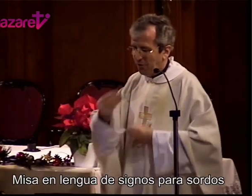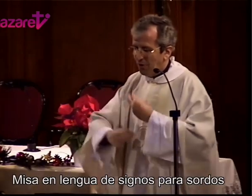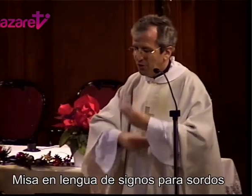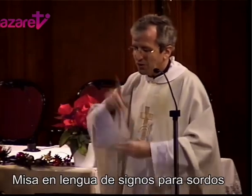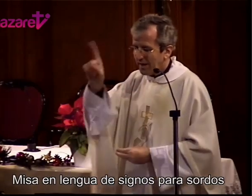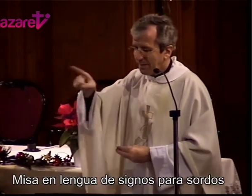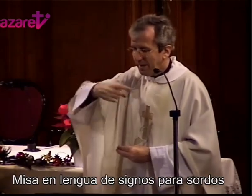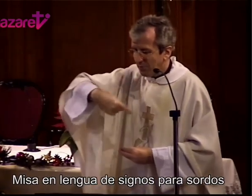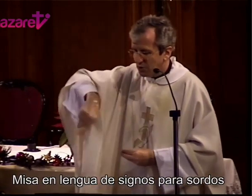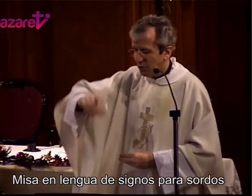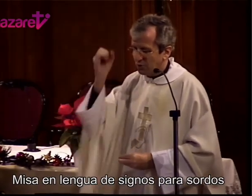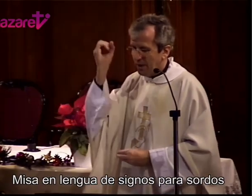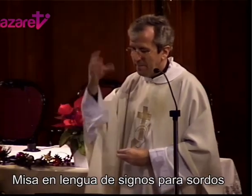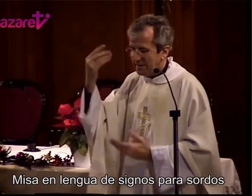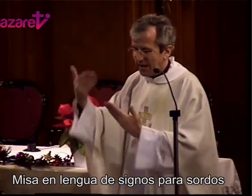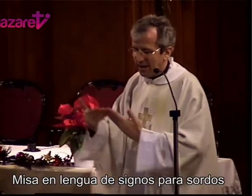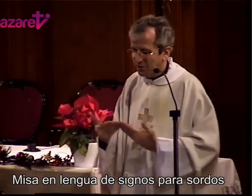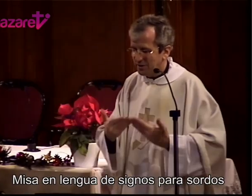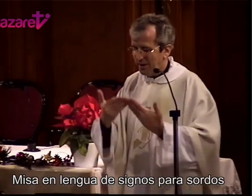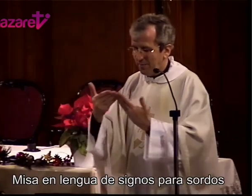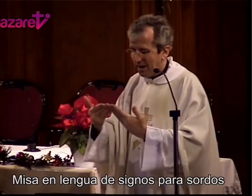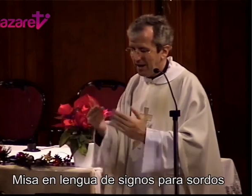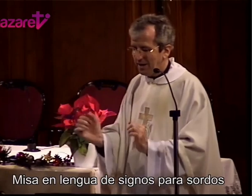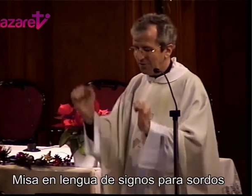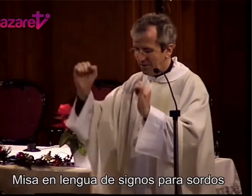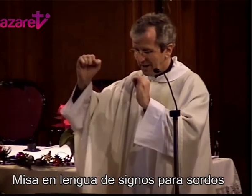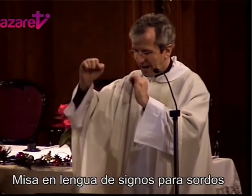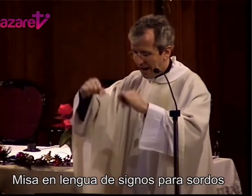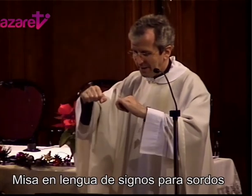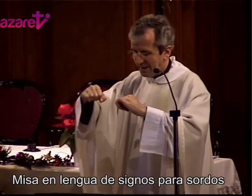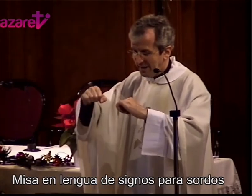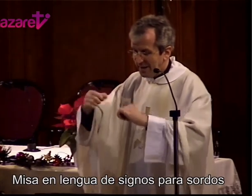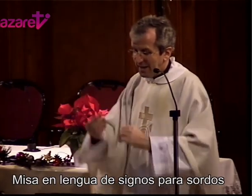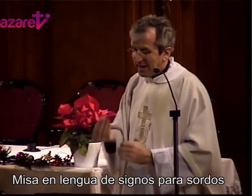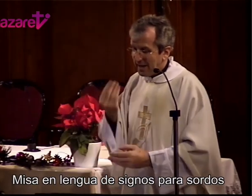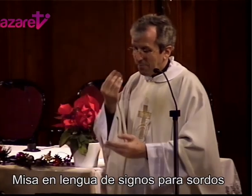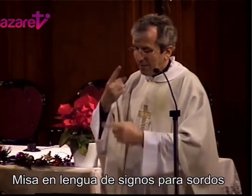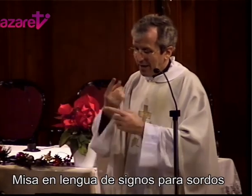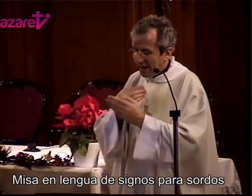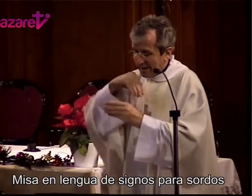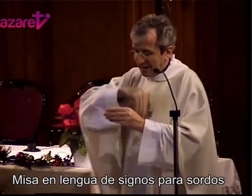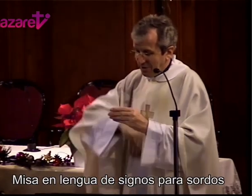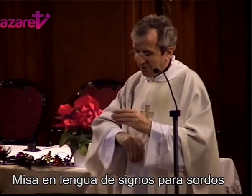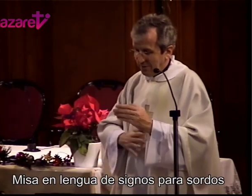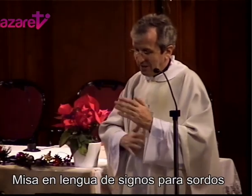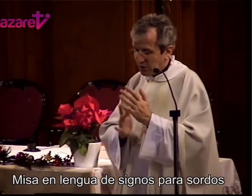y os haga también a vosotros mensajeros del Evangelio. Amén. y que por la encarnación de su